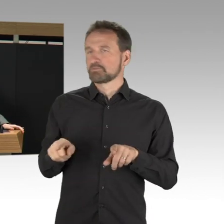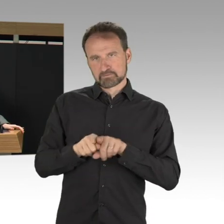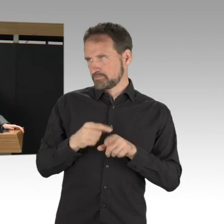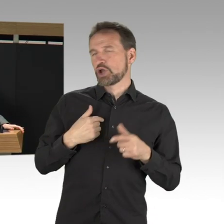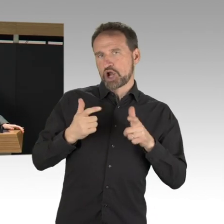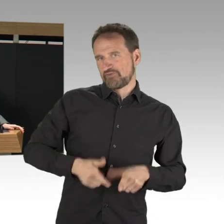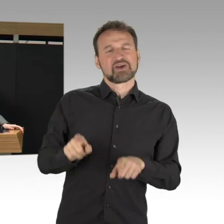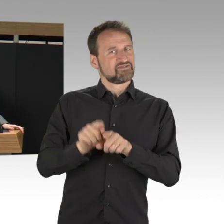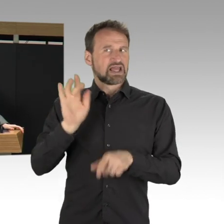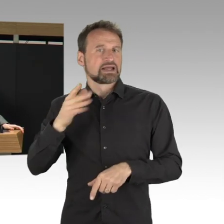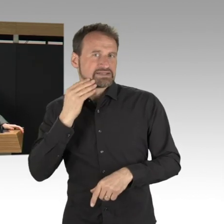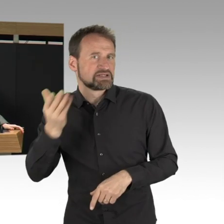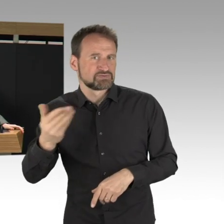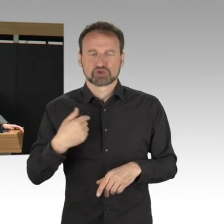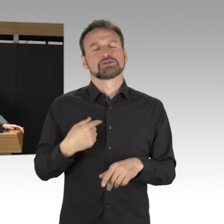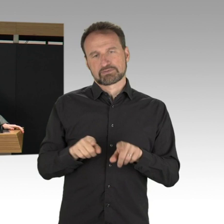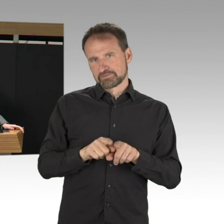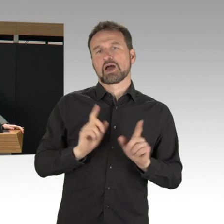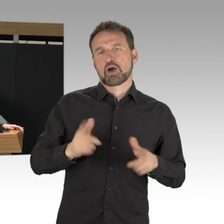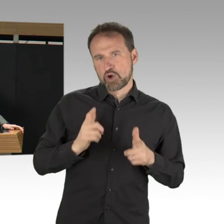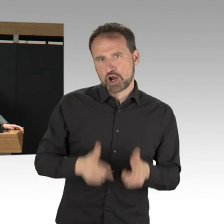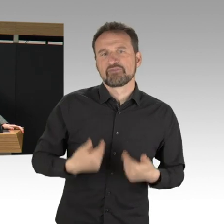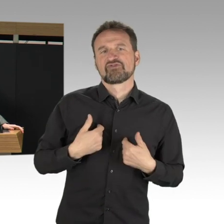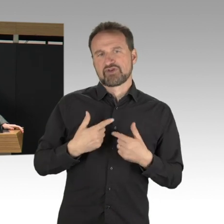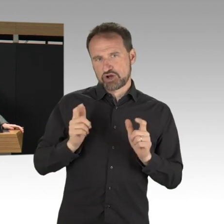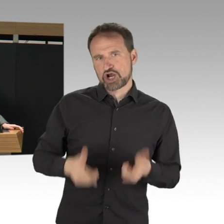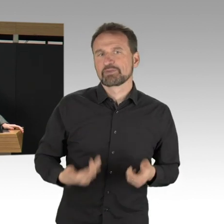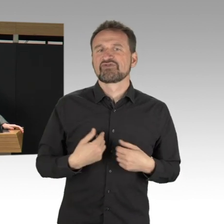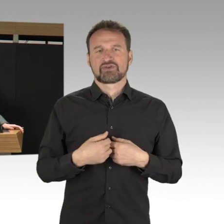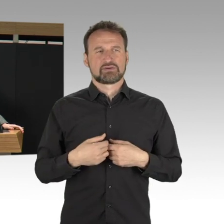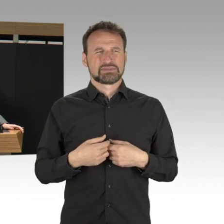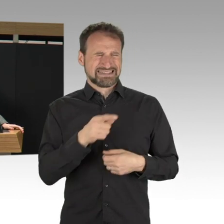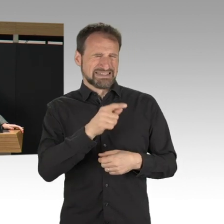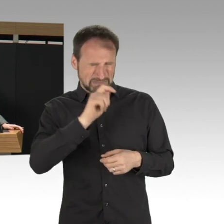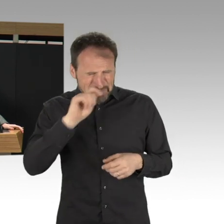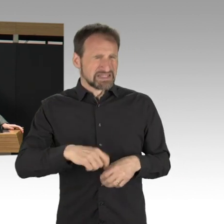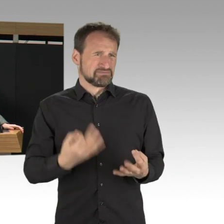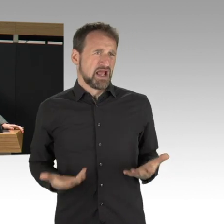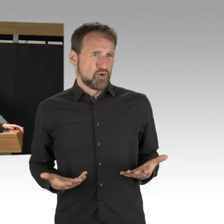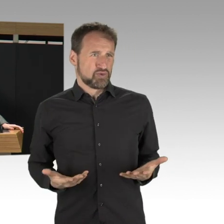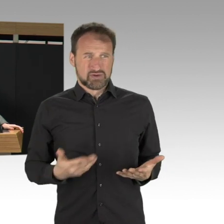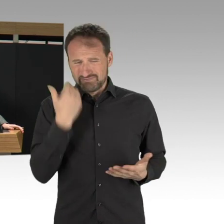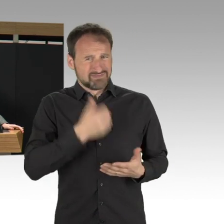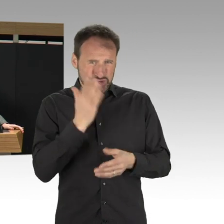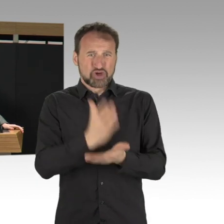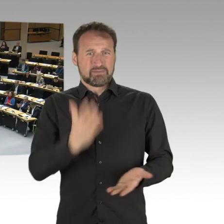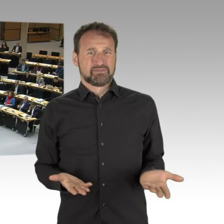und deswegen arbeiten diese nicht mit ihnen zusammen.